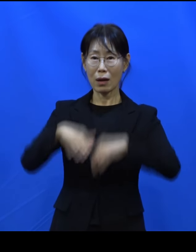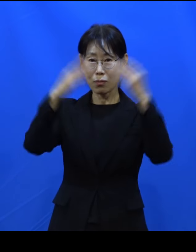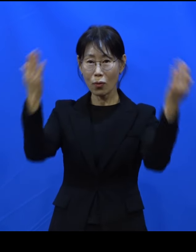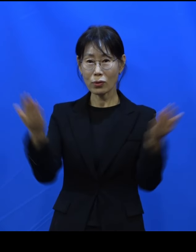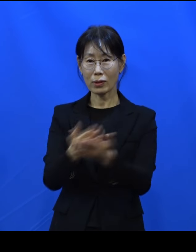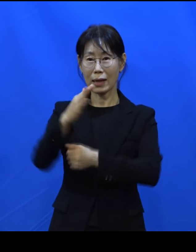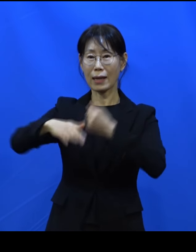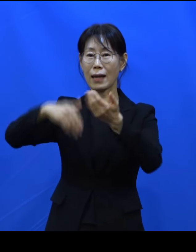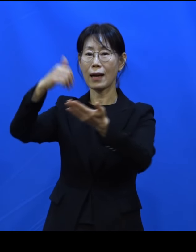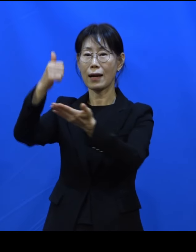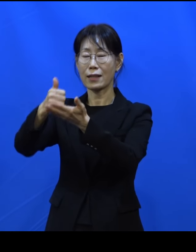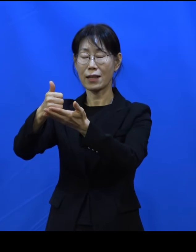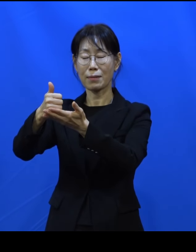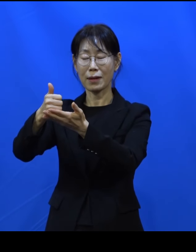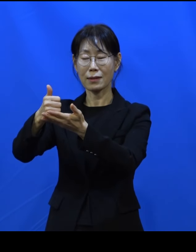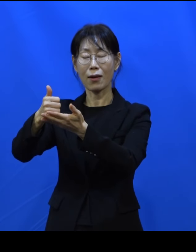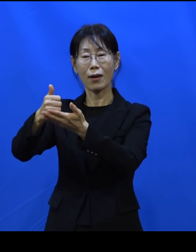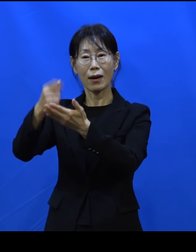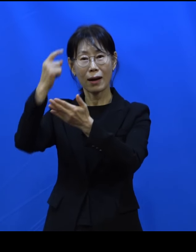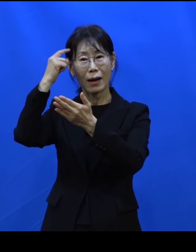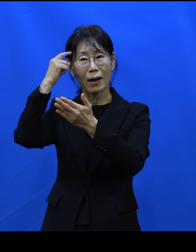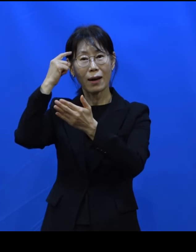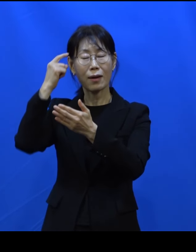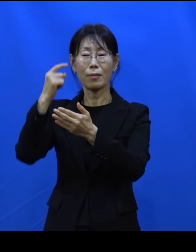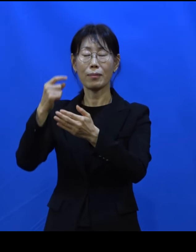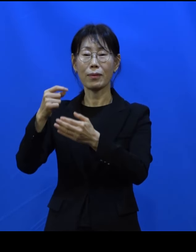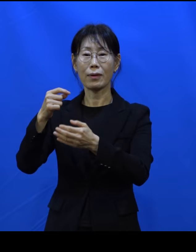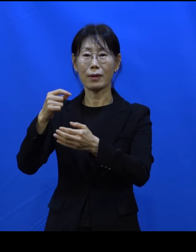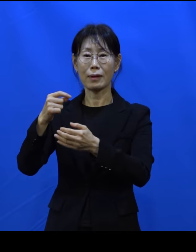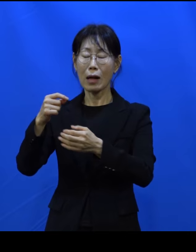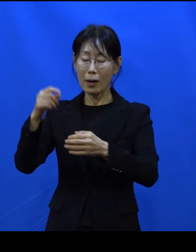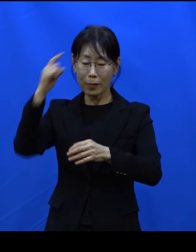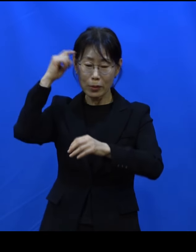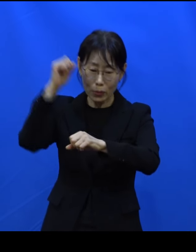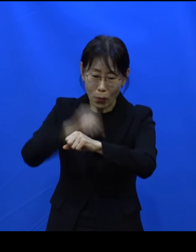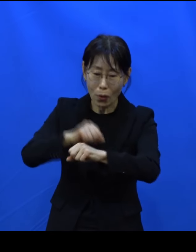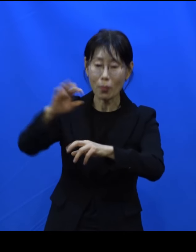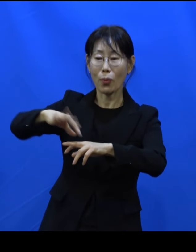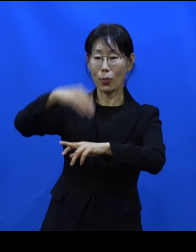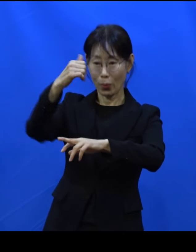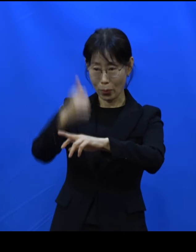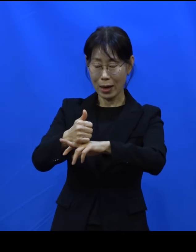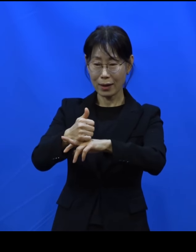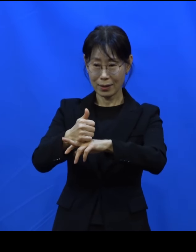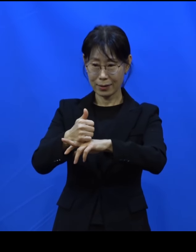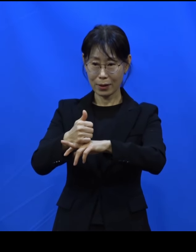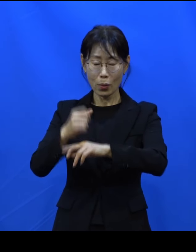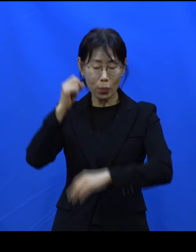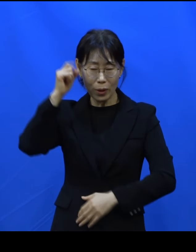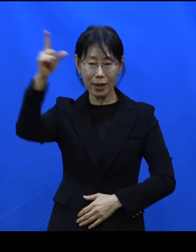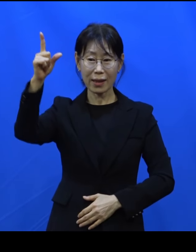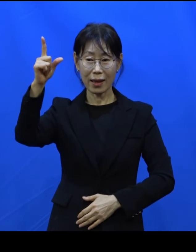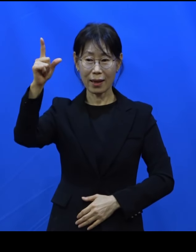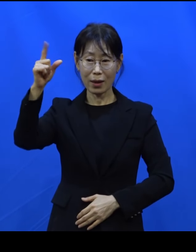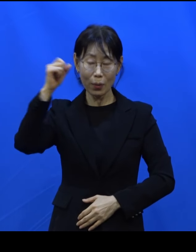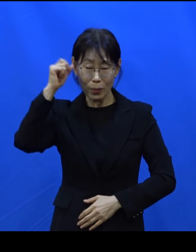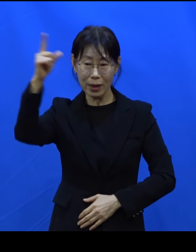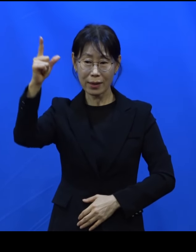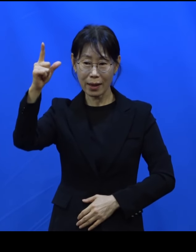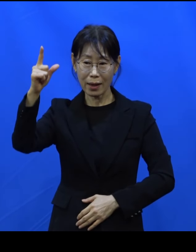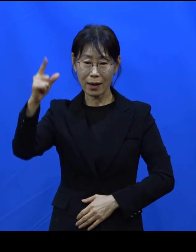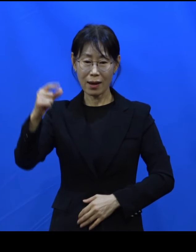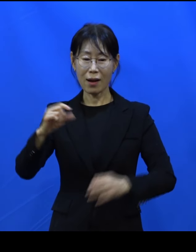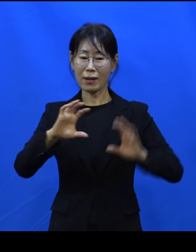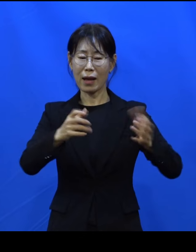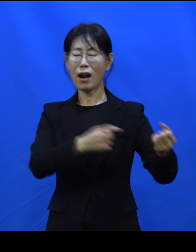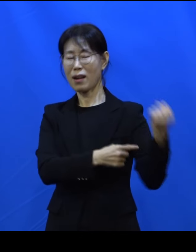없느니라. 솔로몬 나라가 광대했어요. 그러나 그리스도의 나라는 영원하고 무너지지